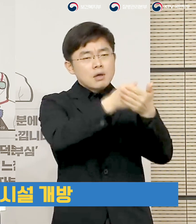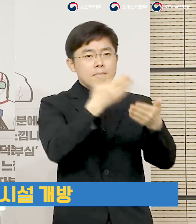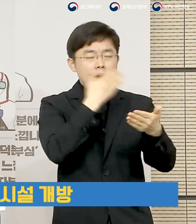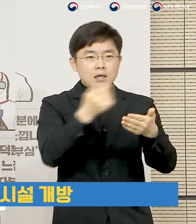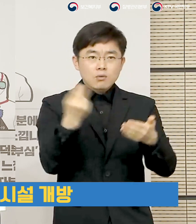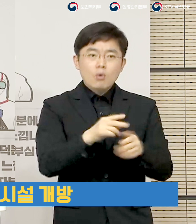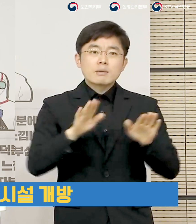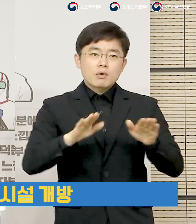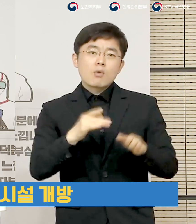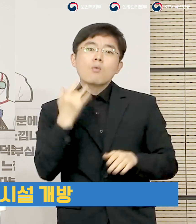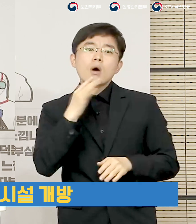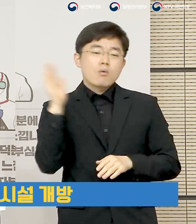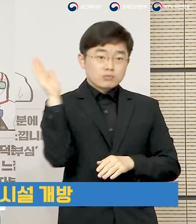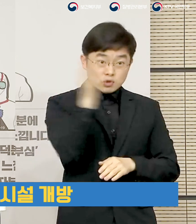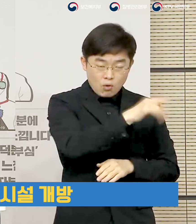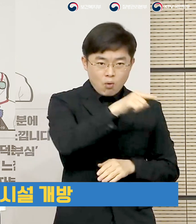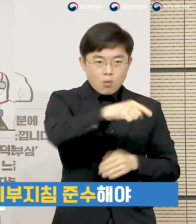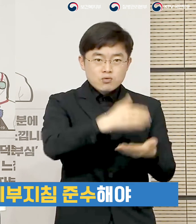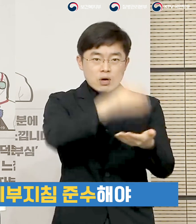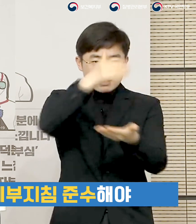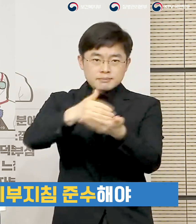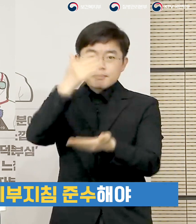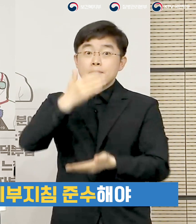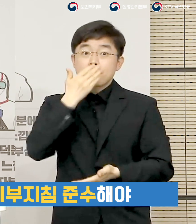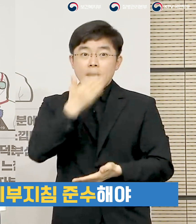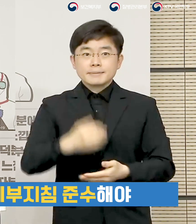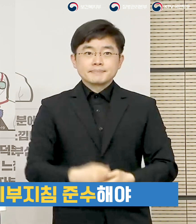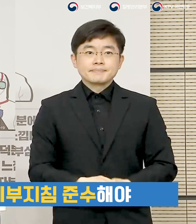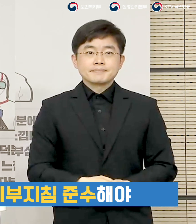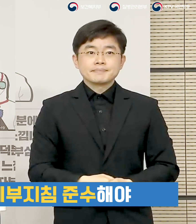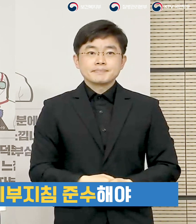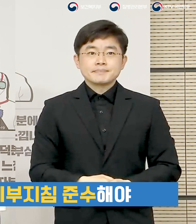운영을 재개하게 됩니다. 다만